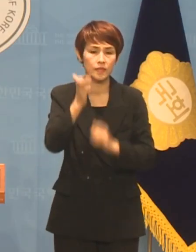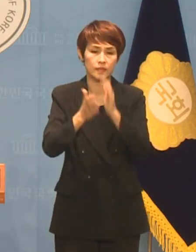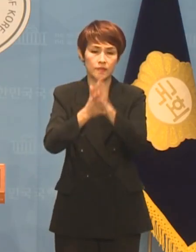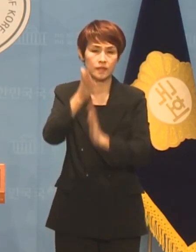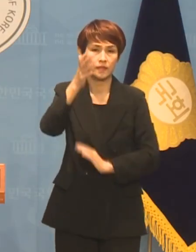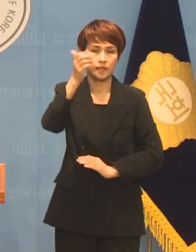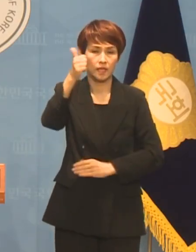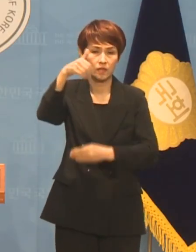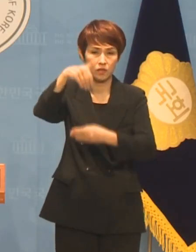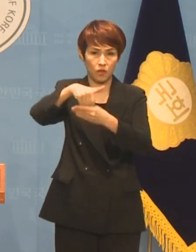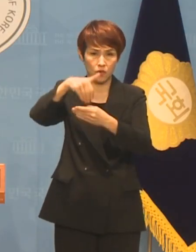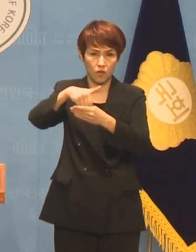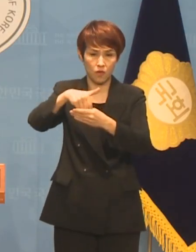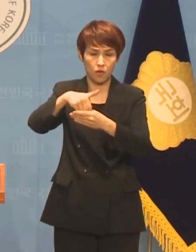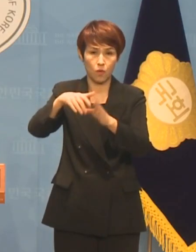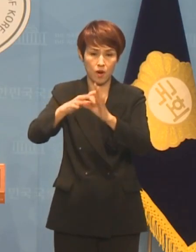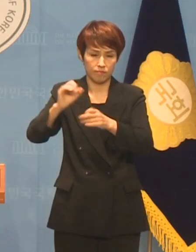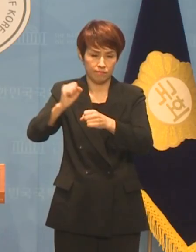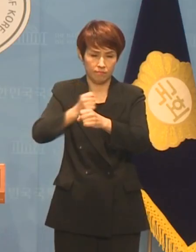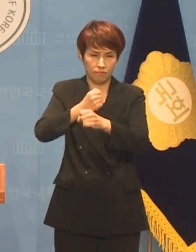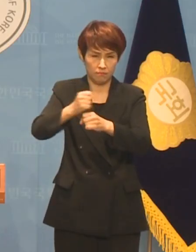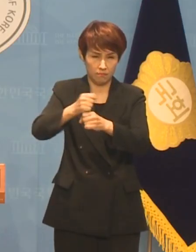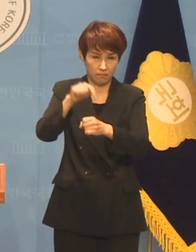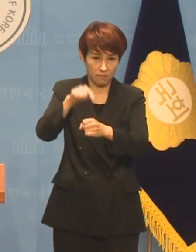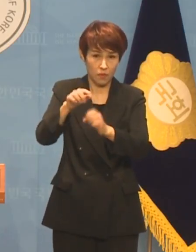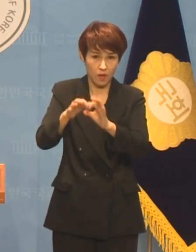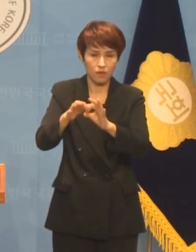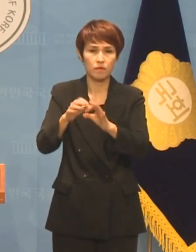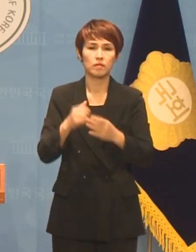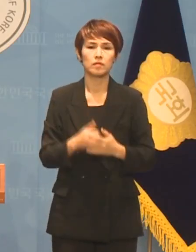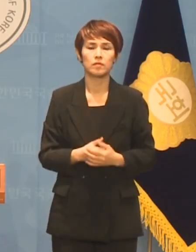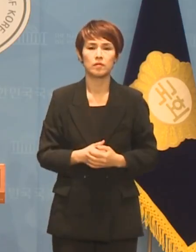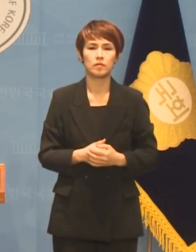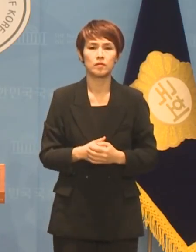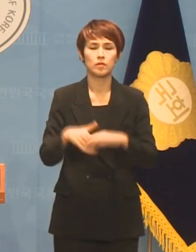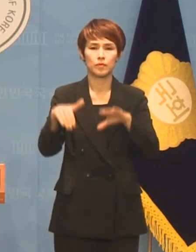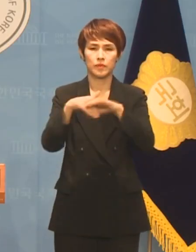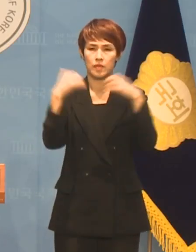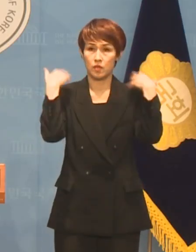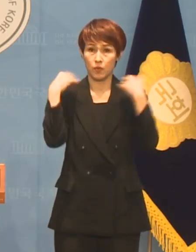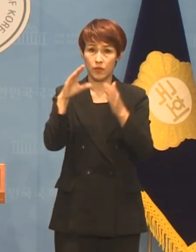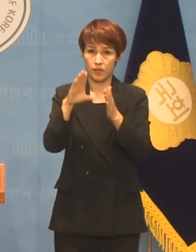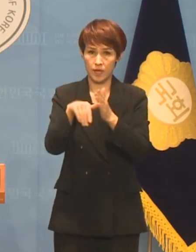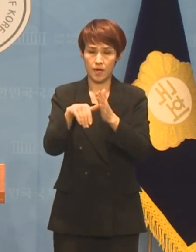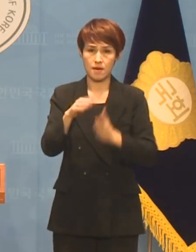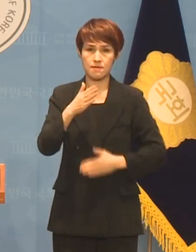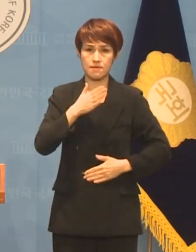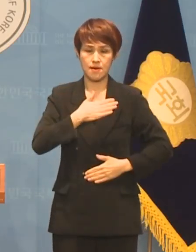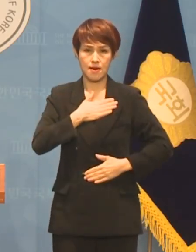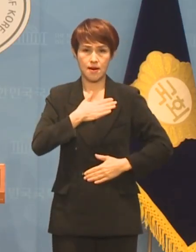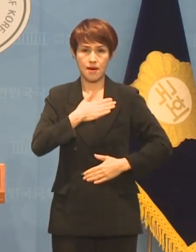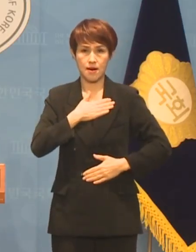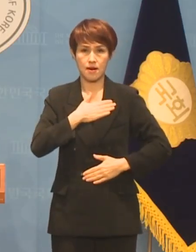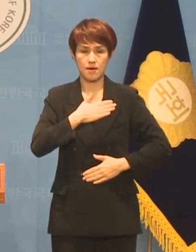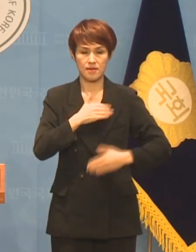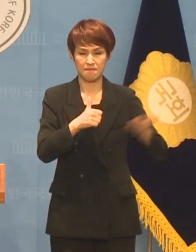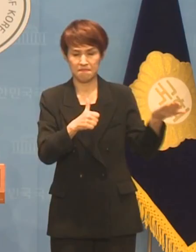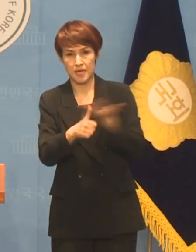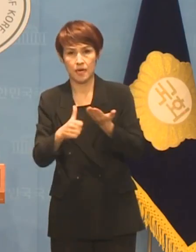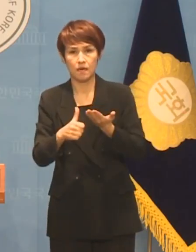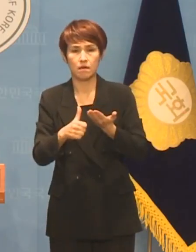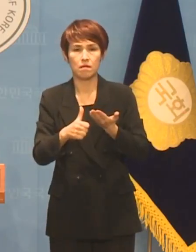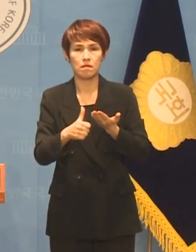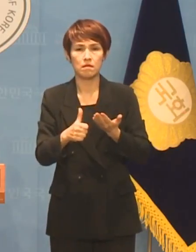울산시장 선거 공작을 전후하여 문재인 정권 하에서 저 김기현을 끌어내리고 감옥에